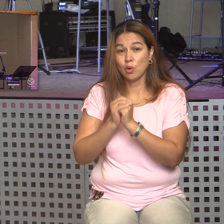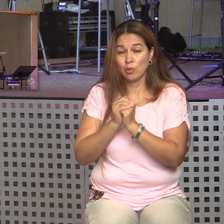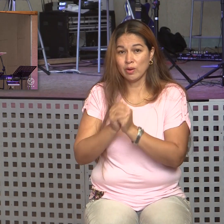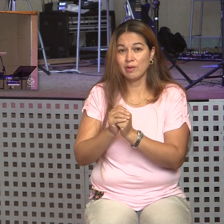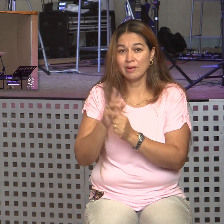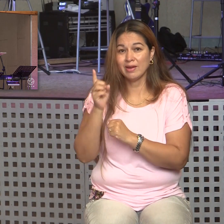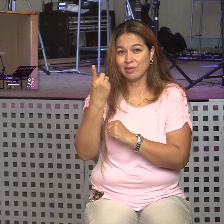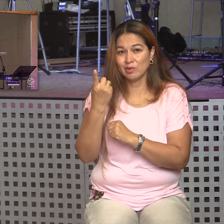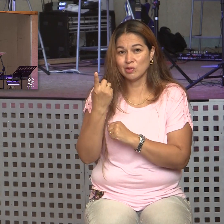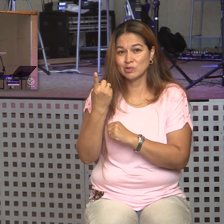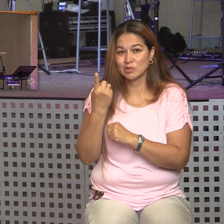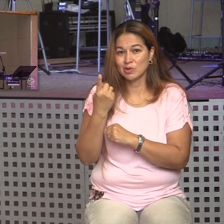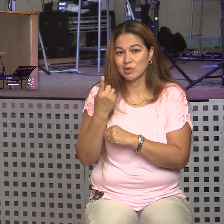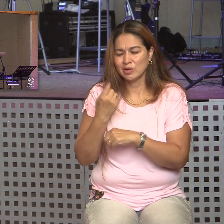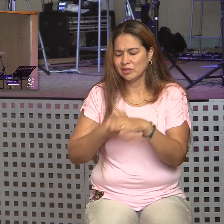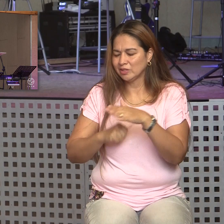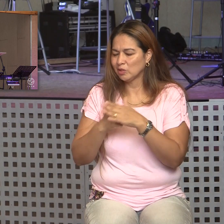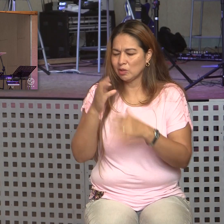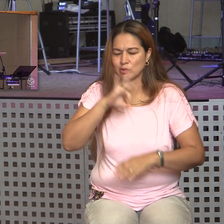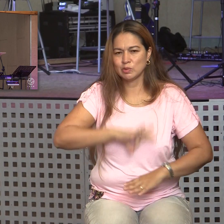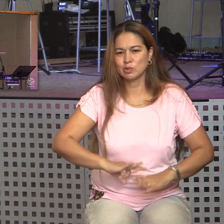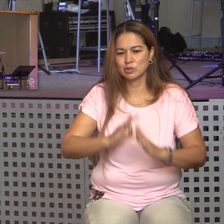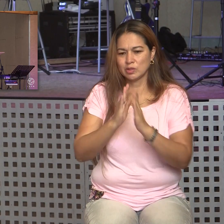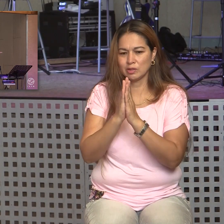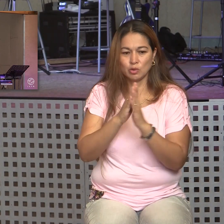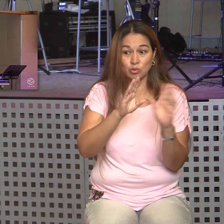con denuedo la palabra de Dios.